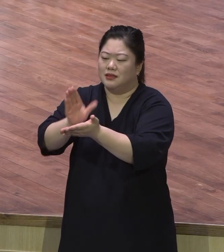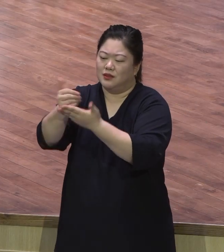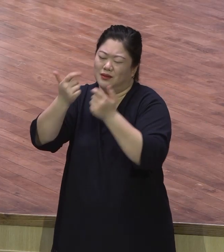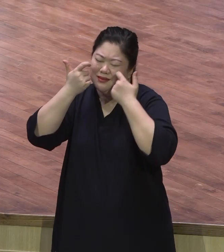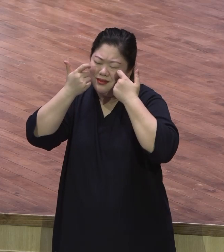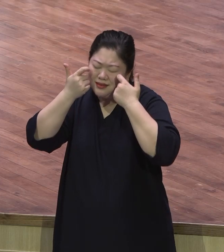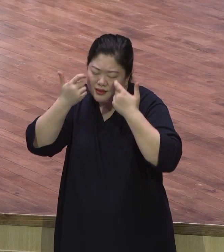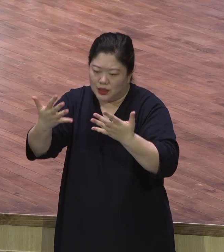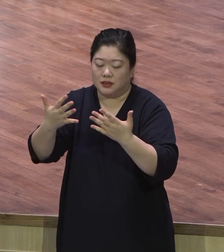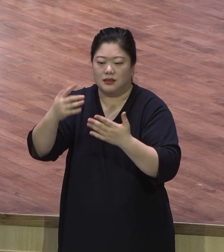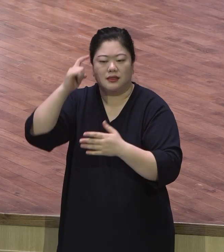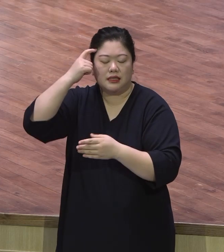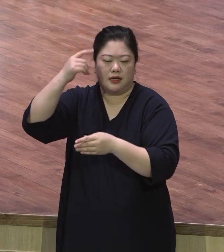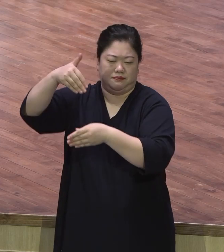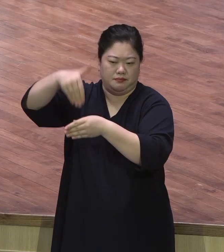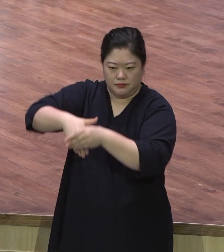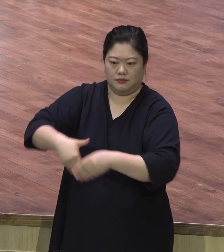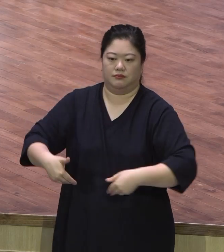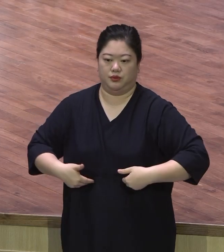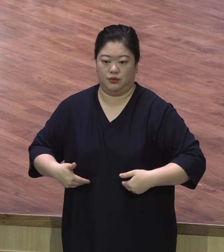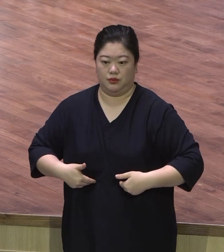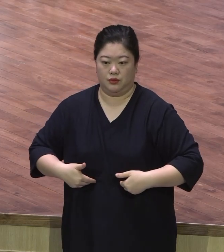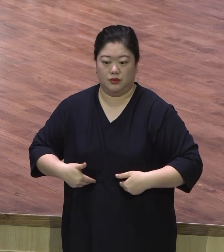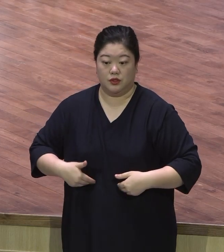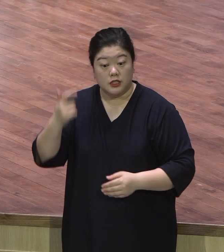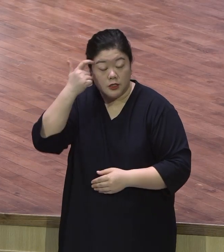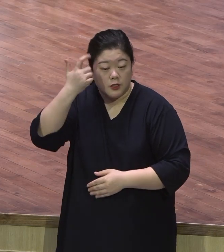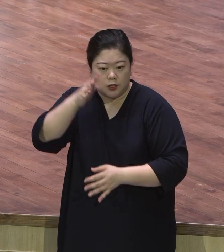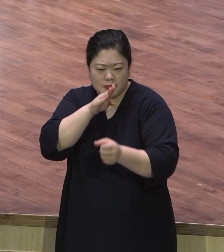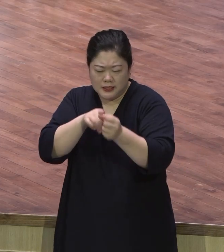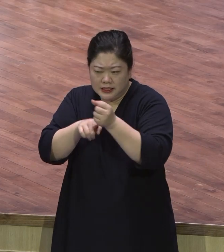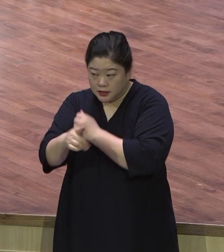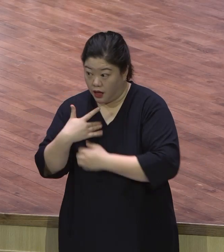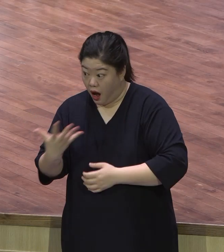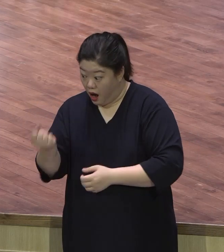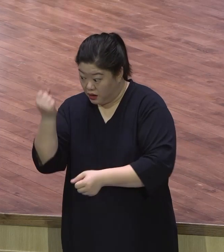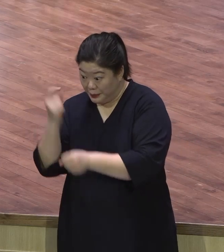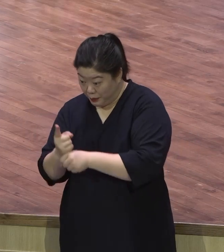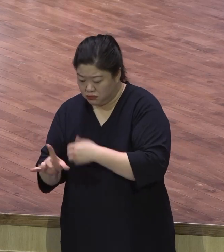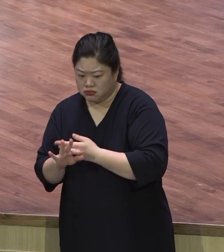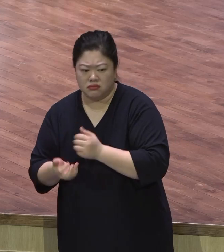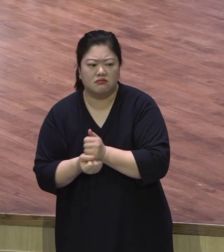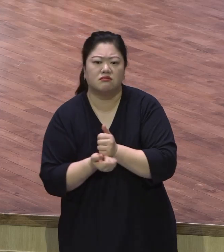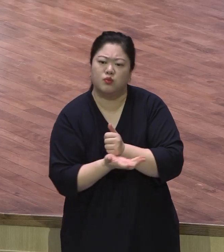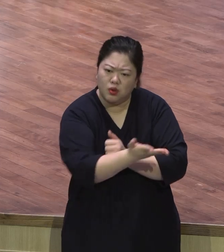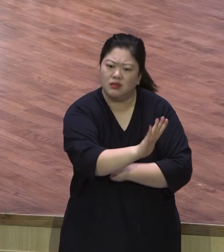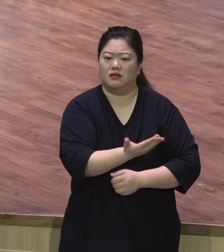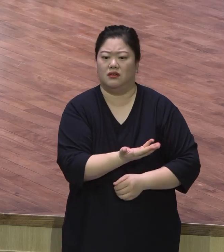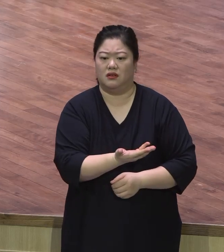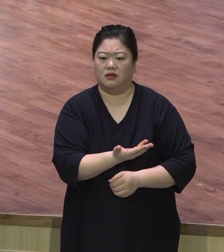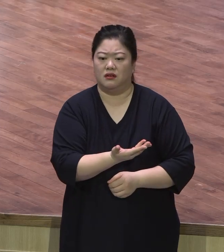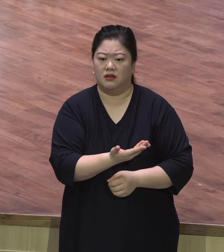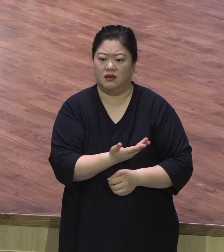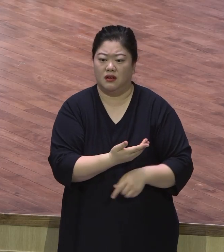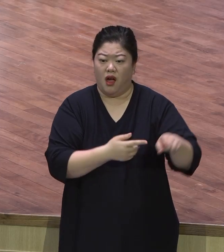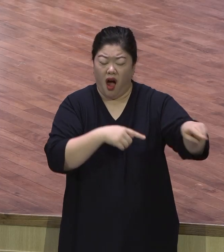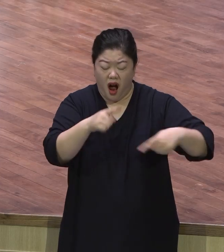생명의 복음을 영적 진리를 반드시 전해줘야 됩니다. 우리밖에 이걸 모르잖아요.